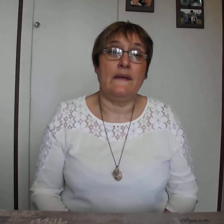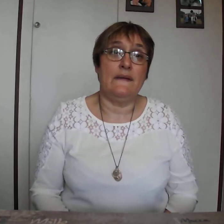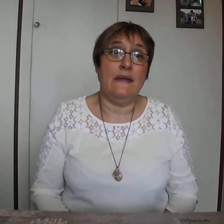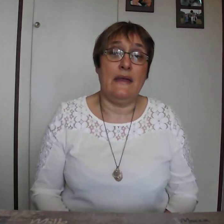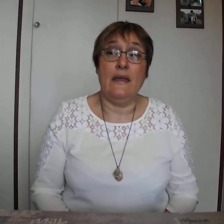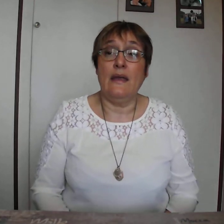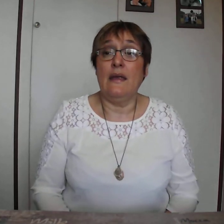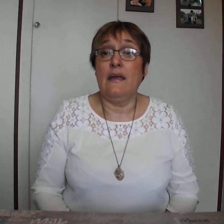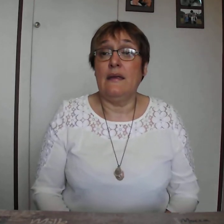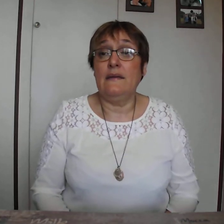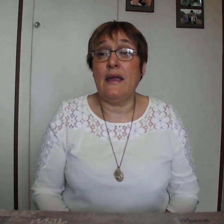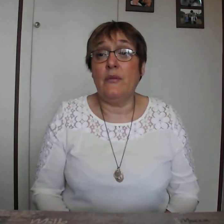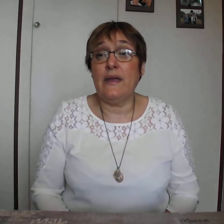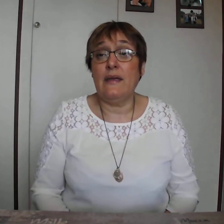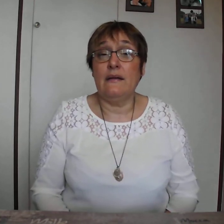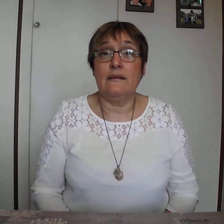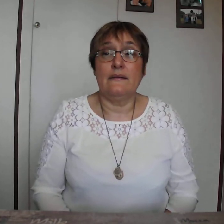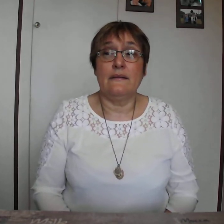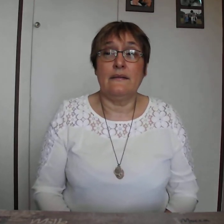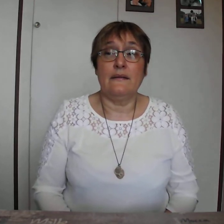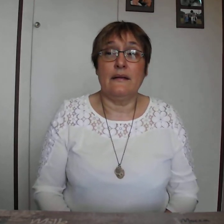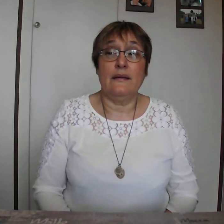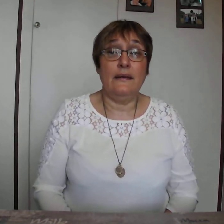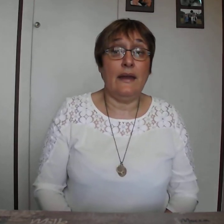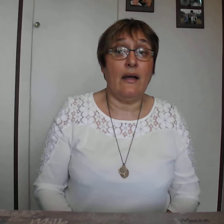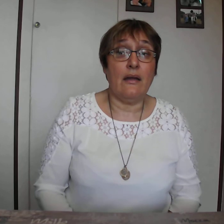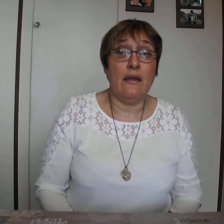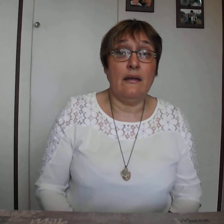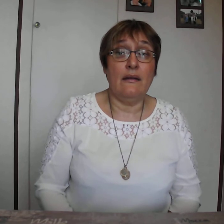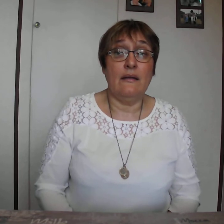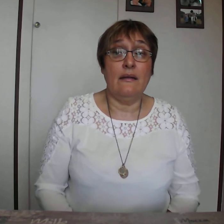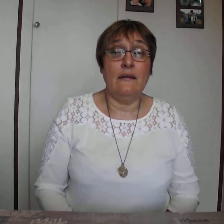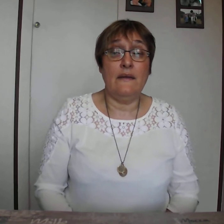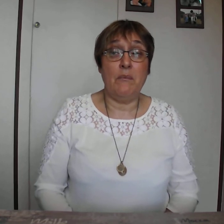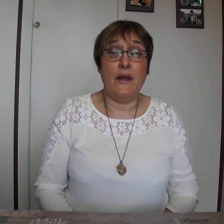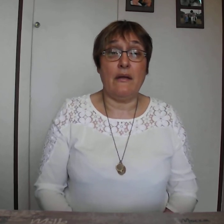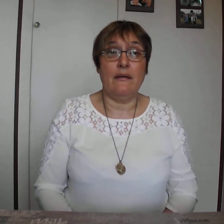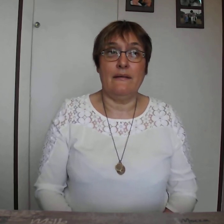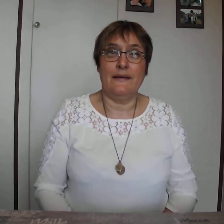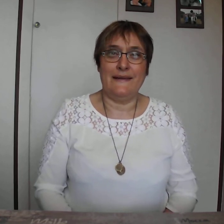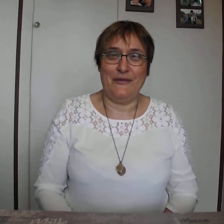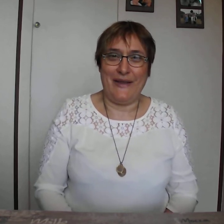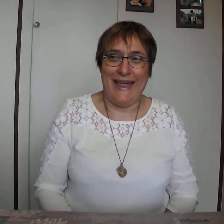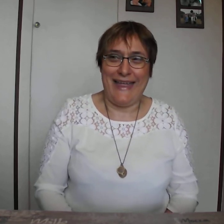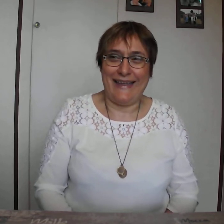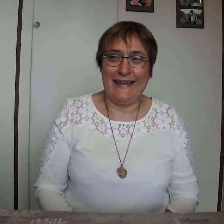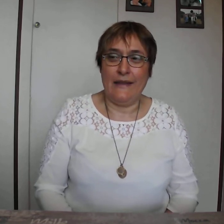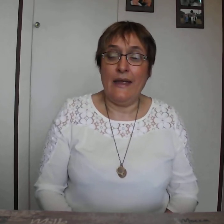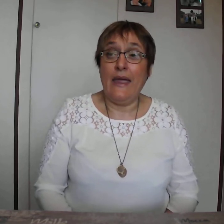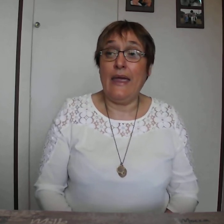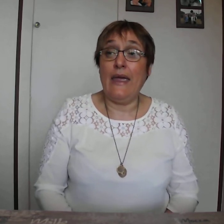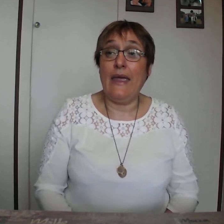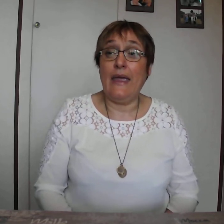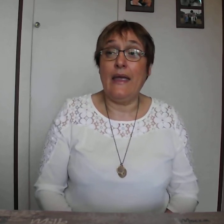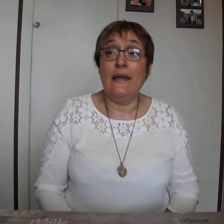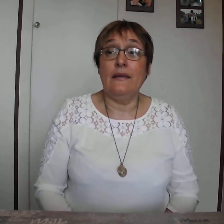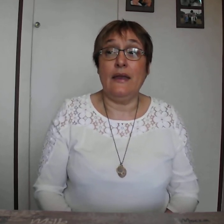Voici Tikwik, Tikrok, Tiplok, ses frères, et